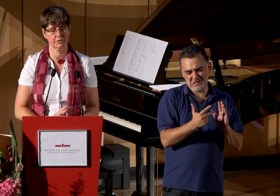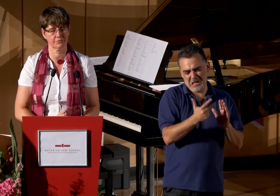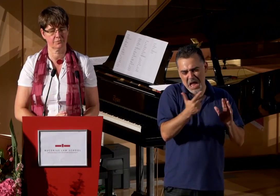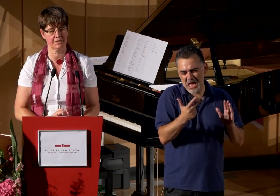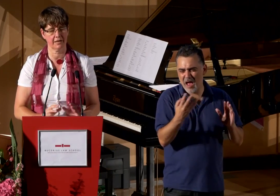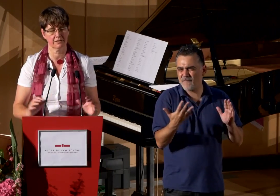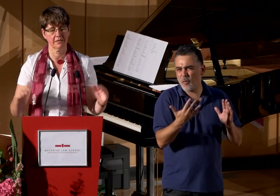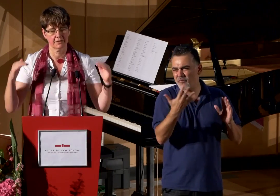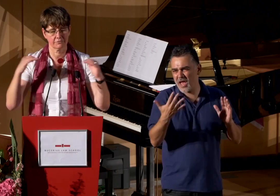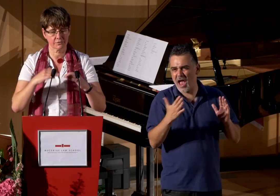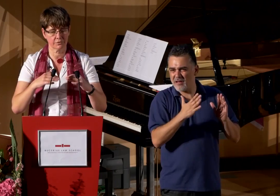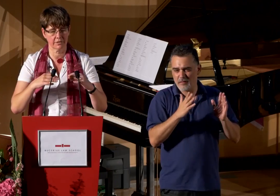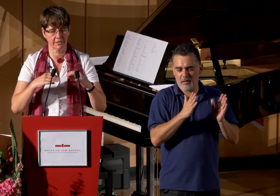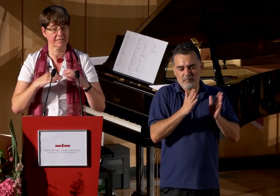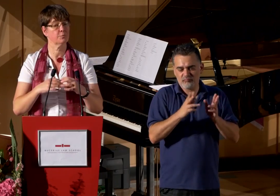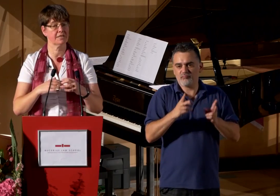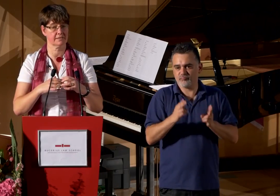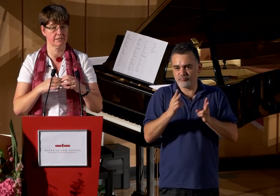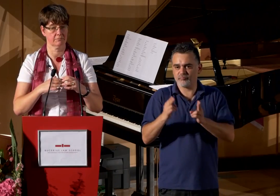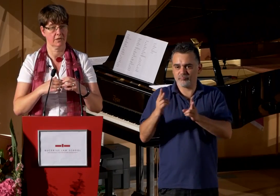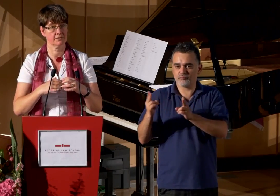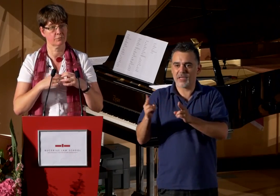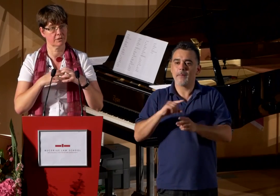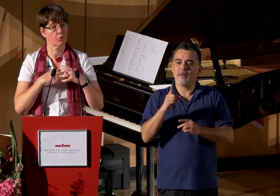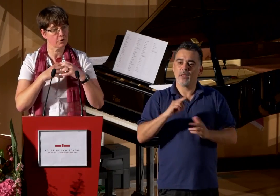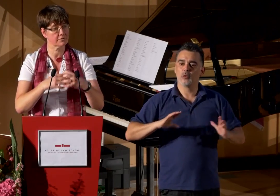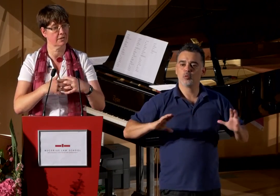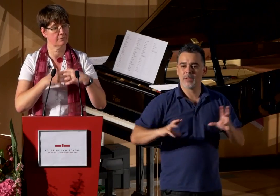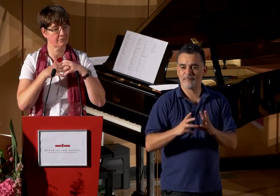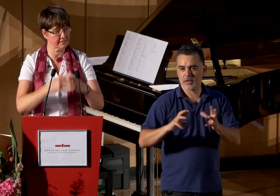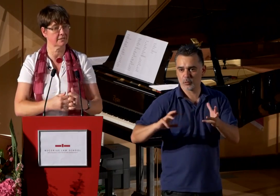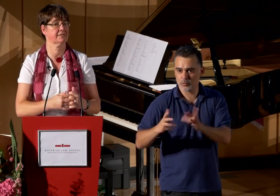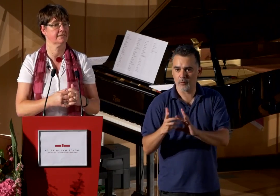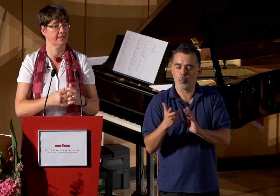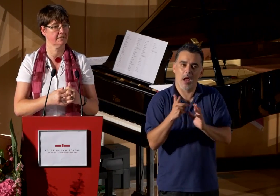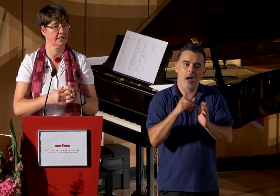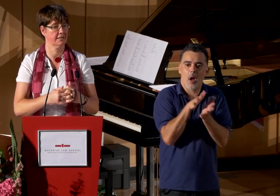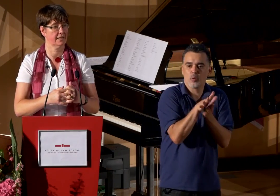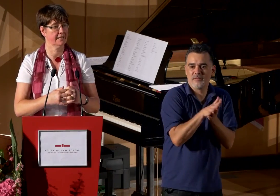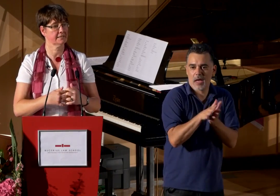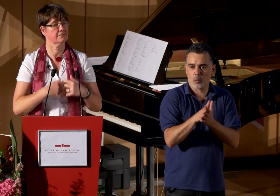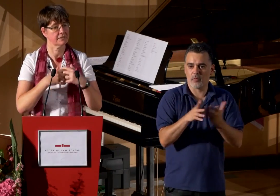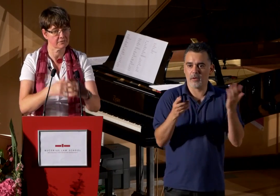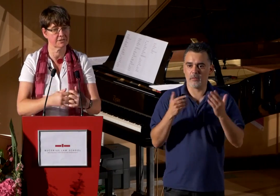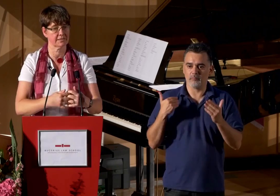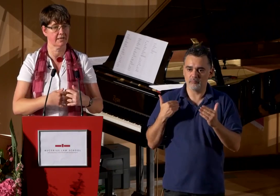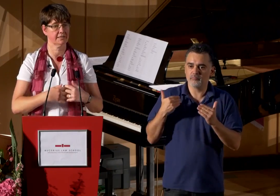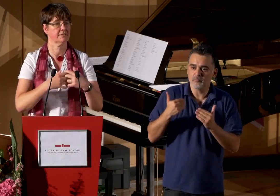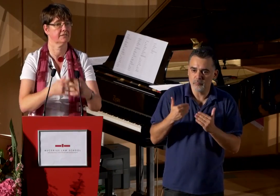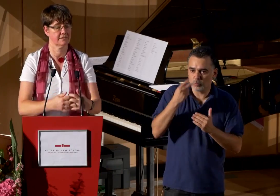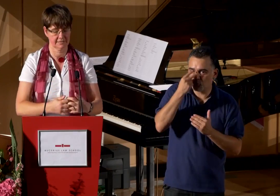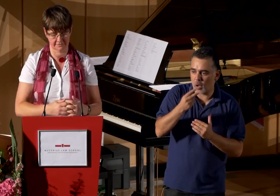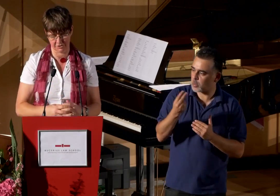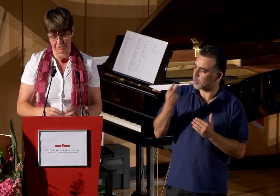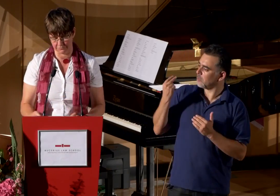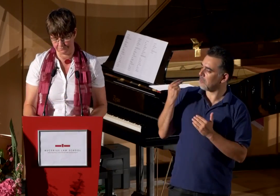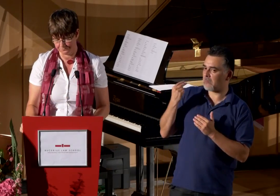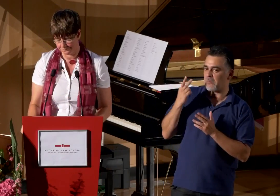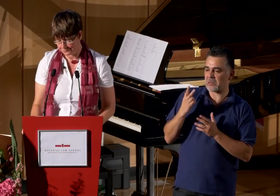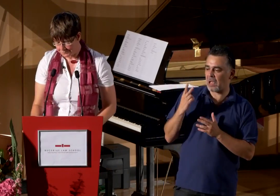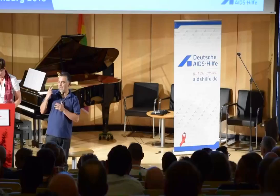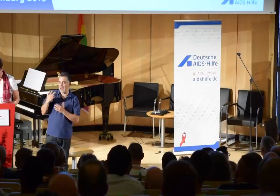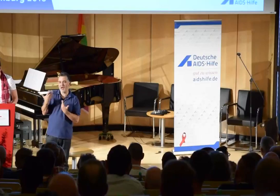3 und 5 Jahren, vermutlich 5 Jahre, wie so ein Resümee ziehen. Also wo man guckt, was ist jetzt eigentlich gerade erreicht, was ist noch nicht erreicht, was sind die nächsten